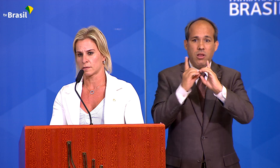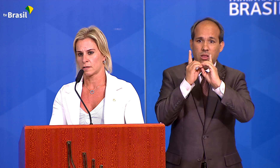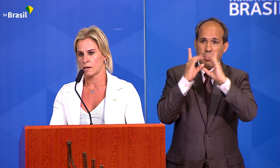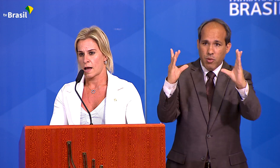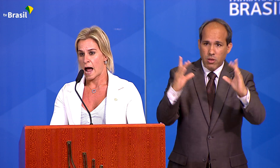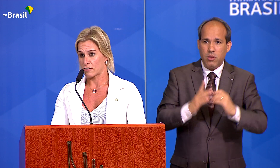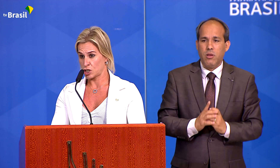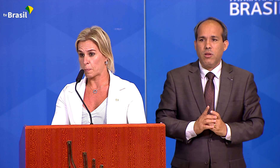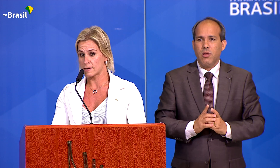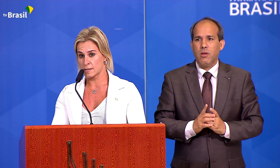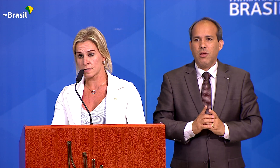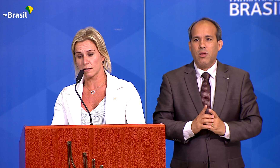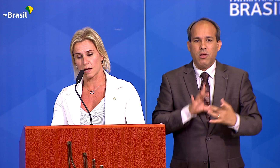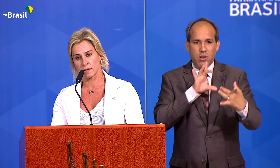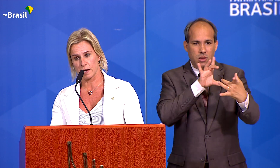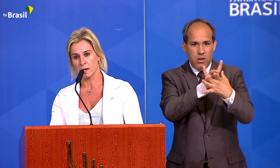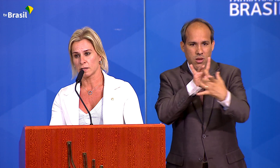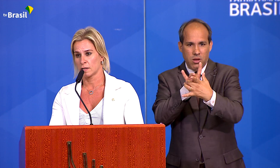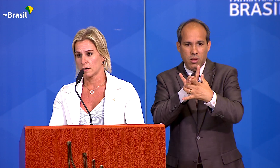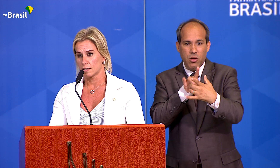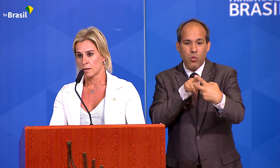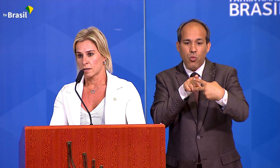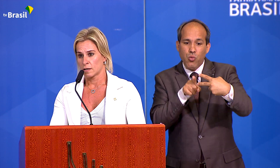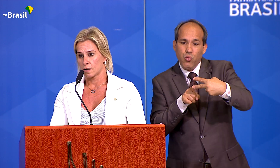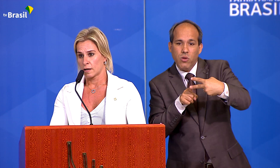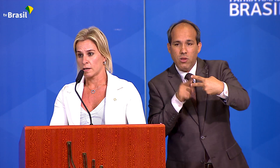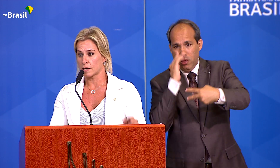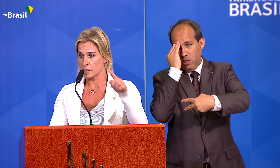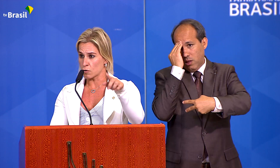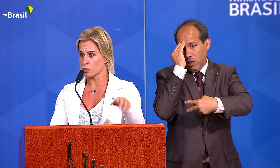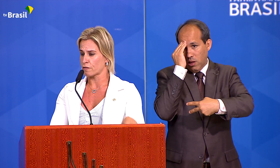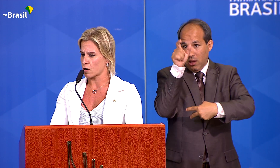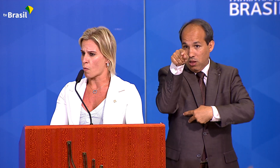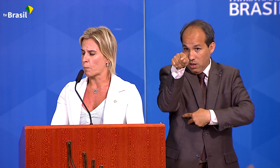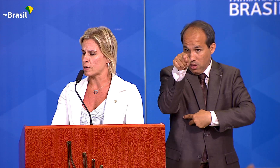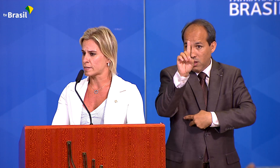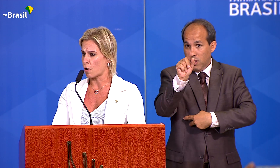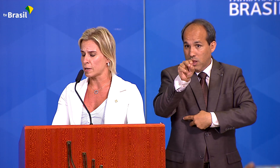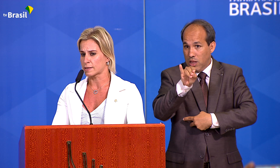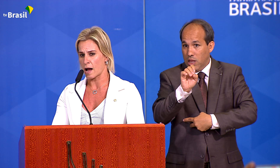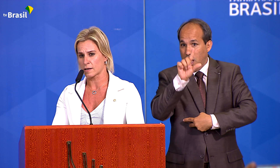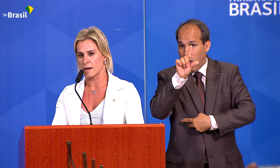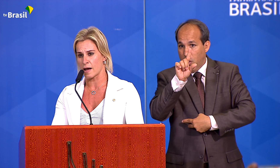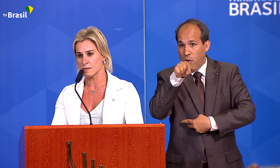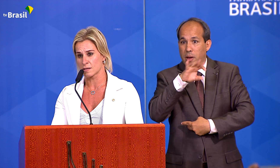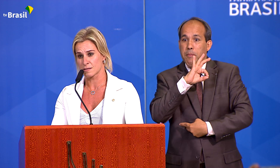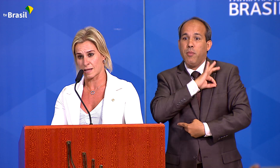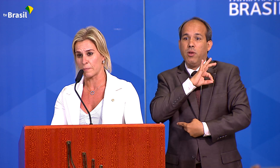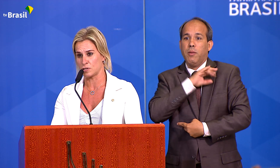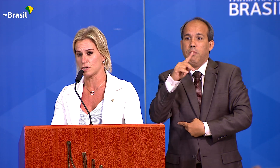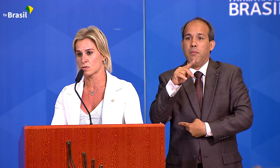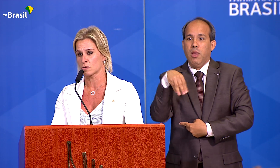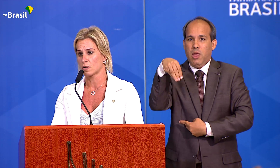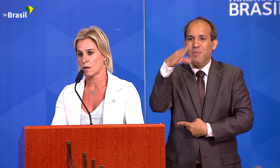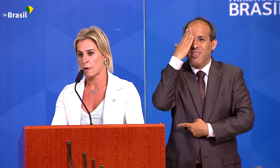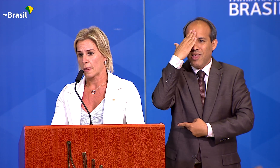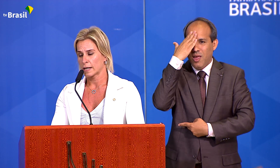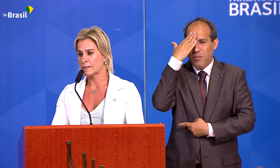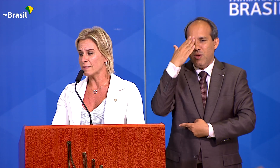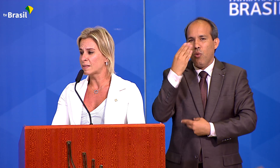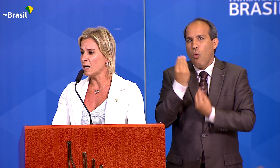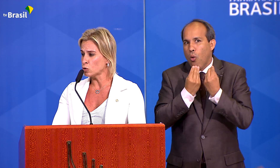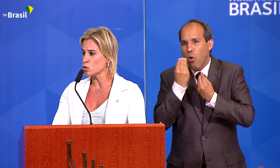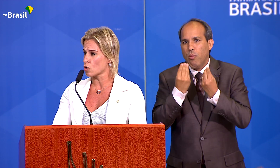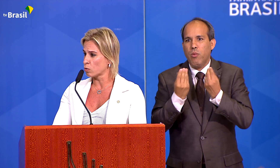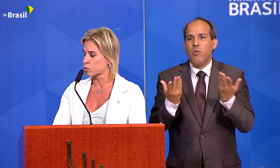democracia a gente precisa entender e Daniel Silveira como policial militar que é sabe disso